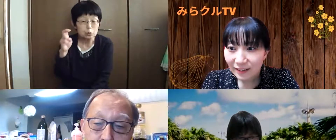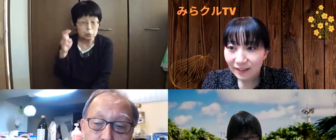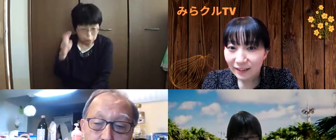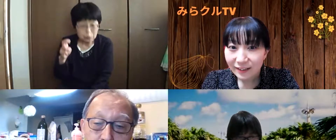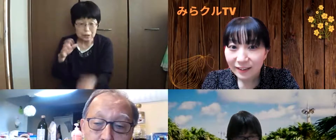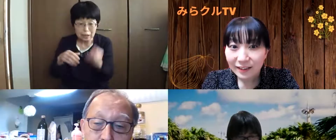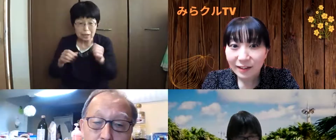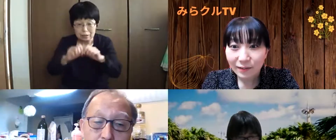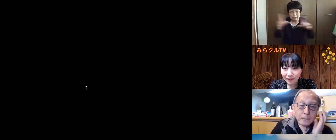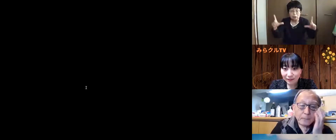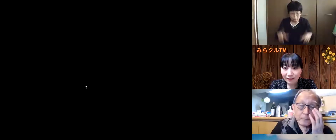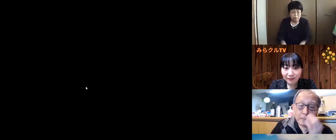トロロさんが出す。